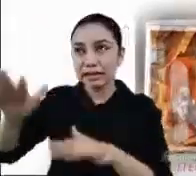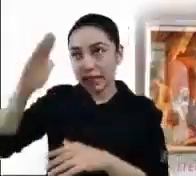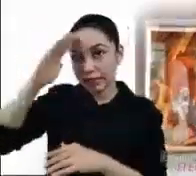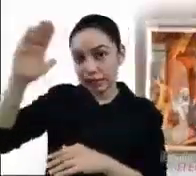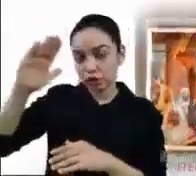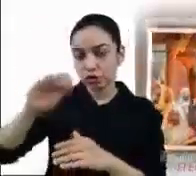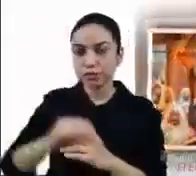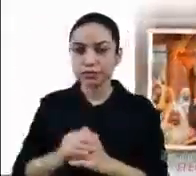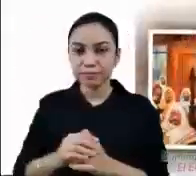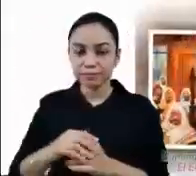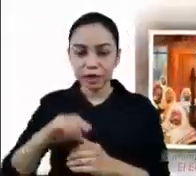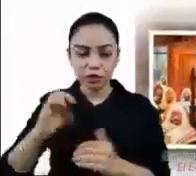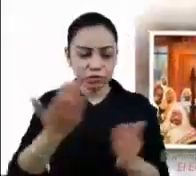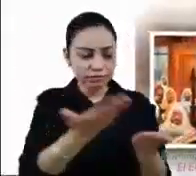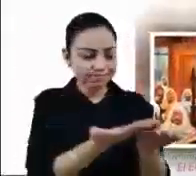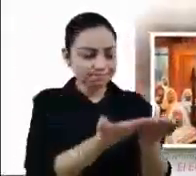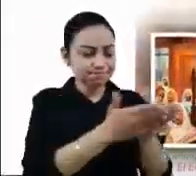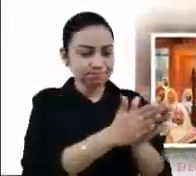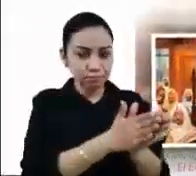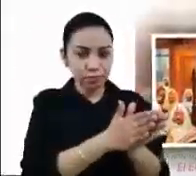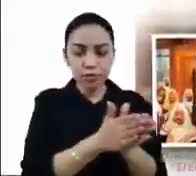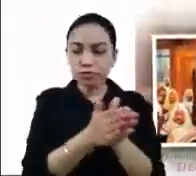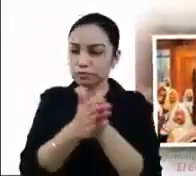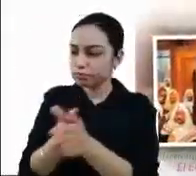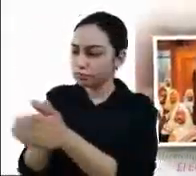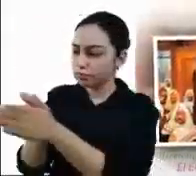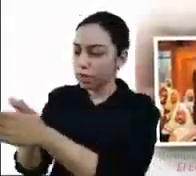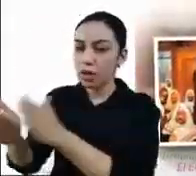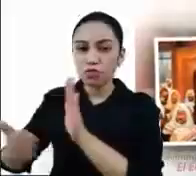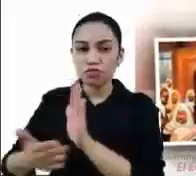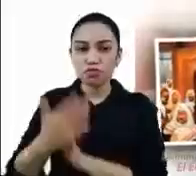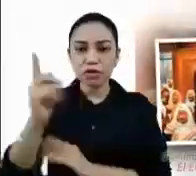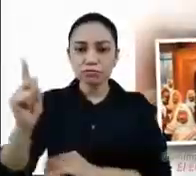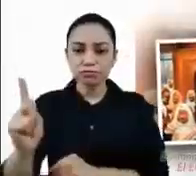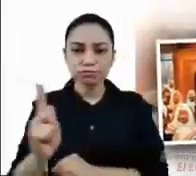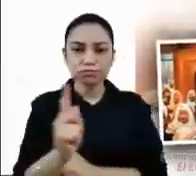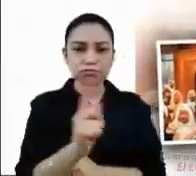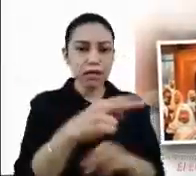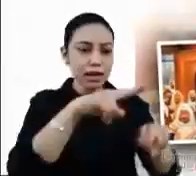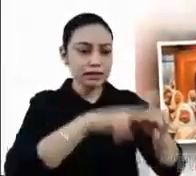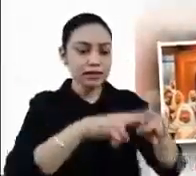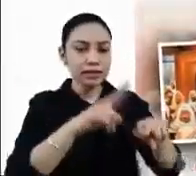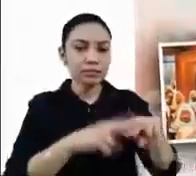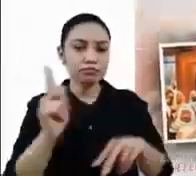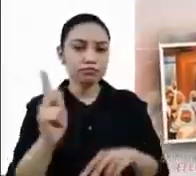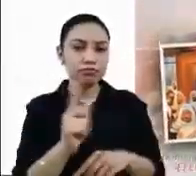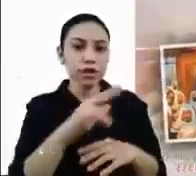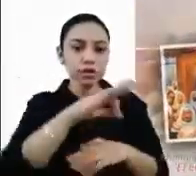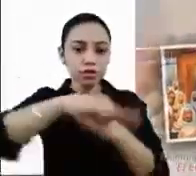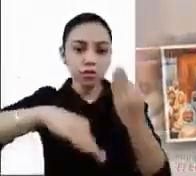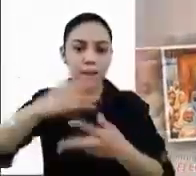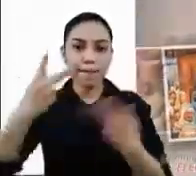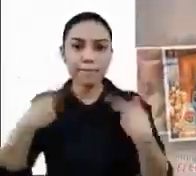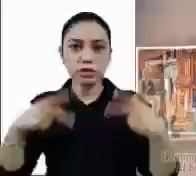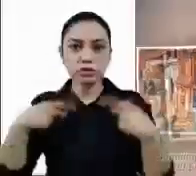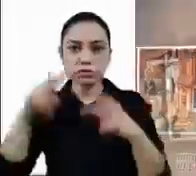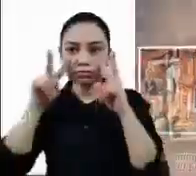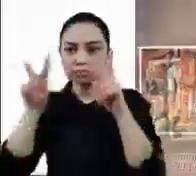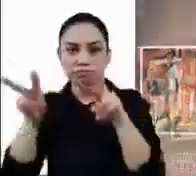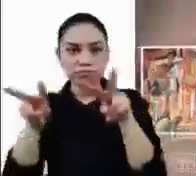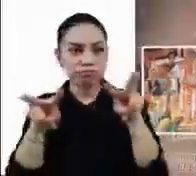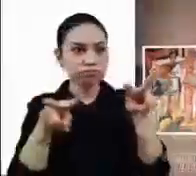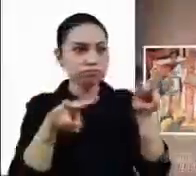sentó. Los ojos de todos los asistentes a la sinagoga estaban fijos en él. Entonces comenzó a